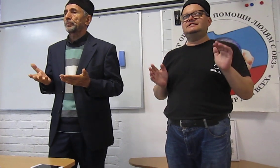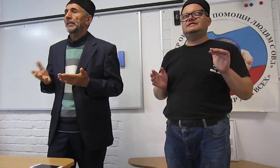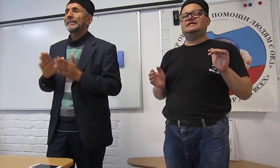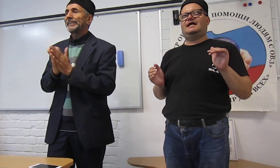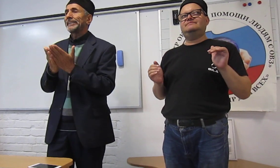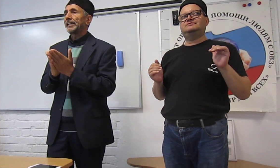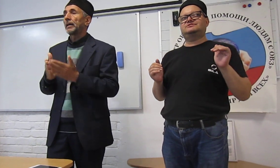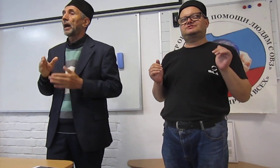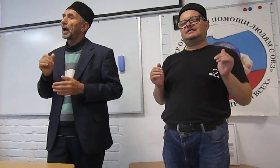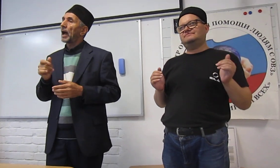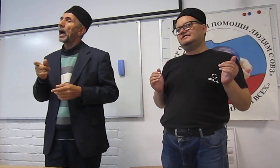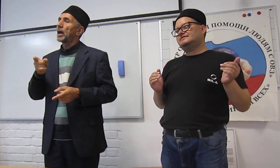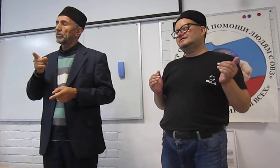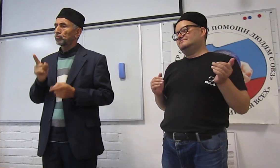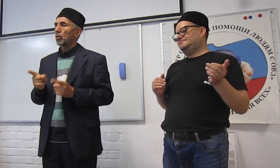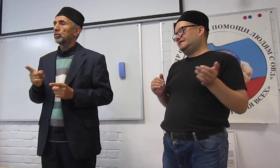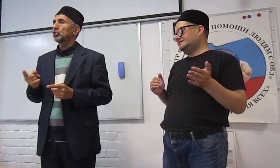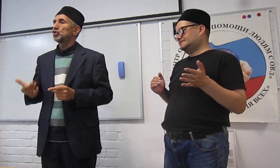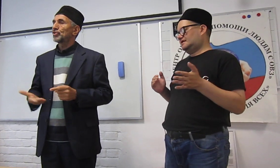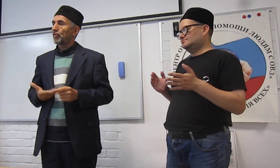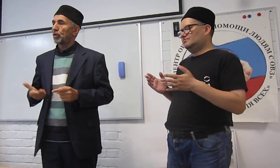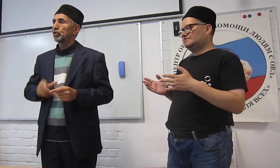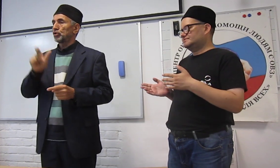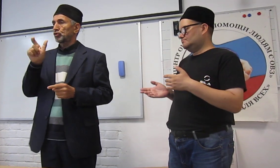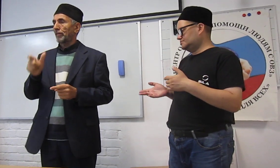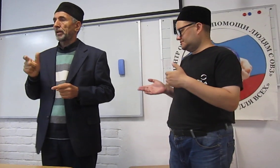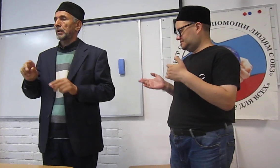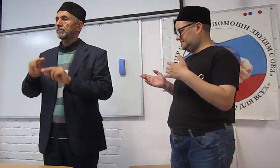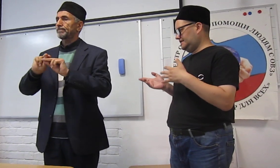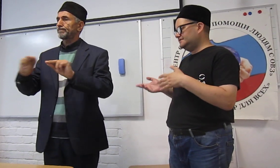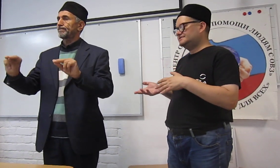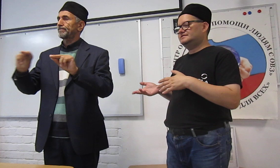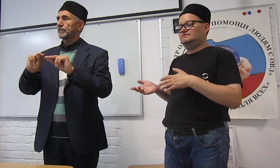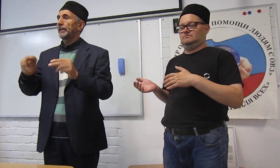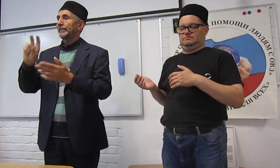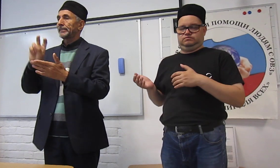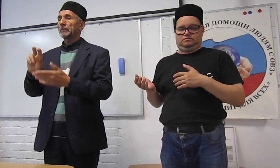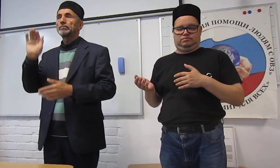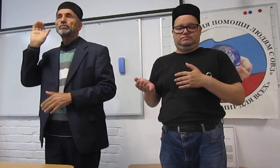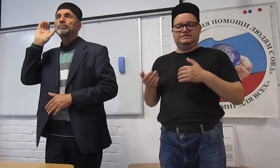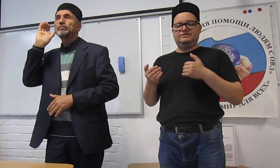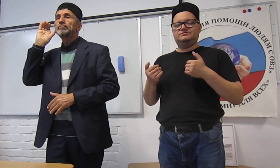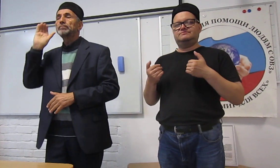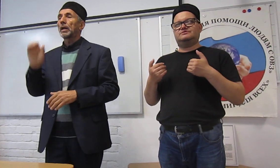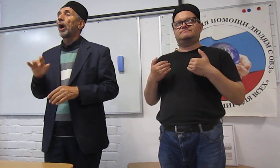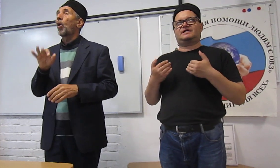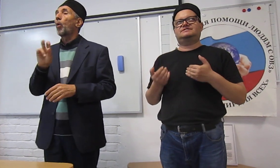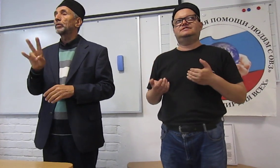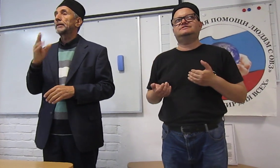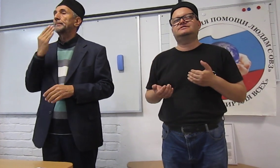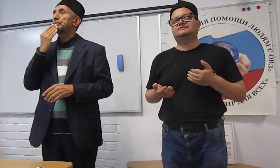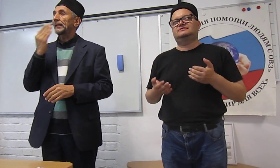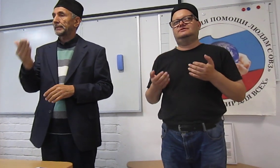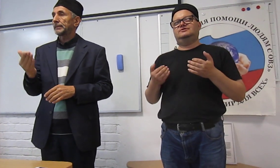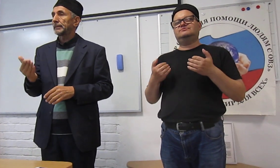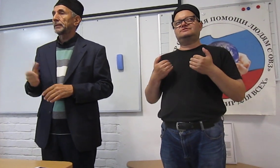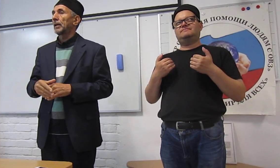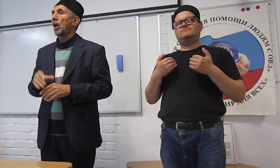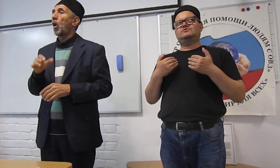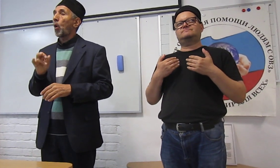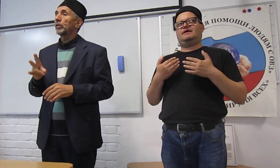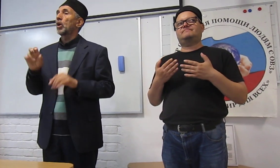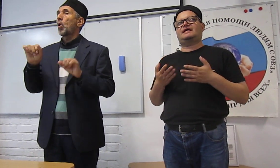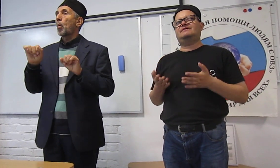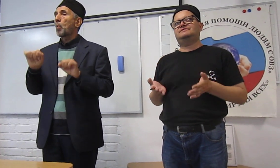не книги, а именно человек, перед которым ты можешь сесть и у него спросить, и он